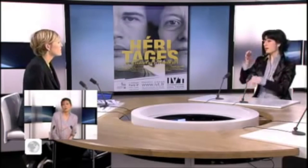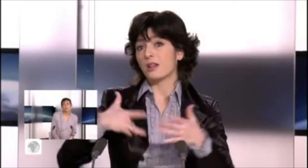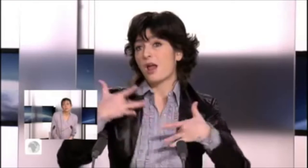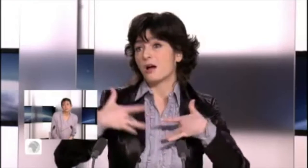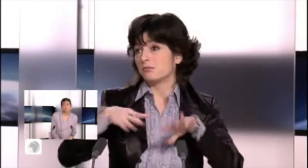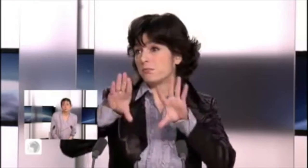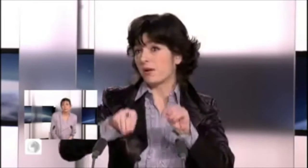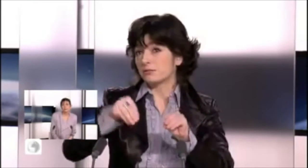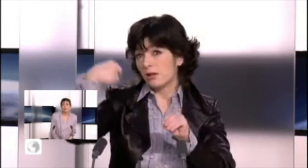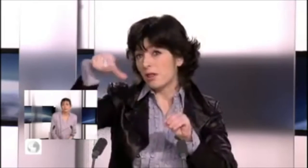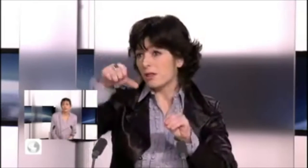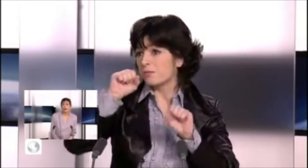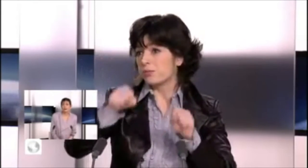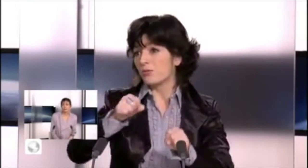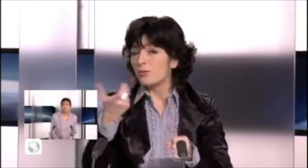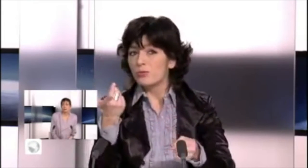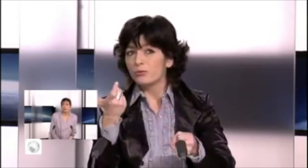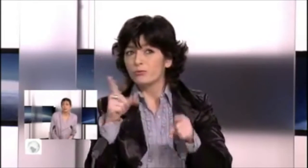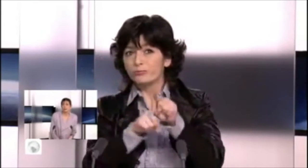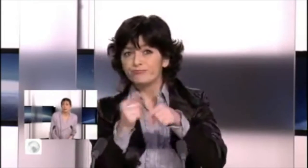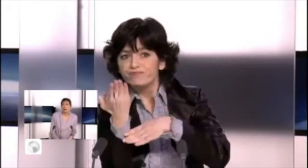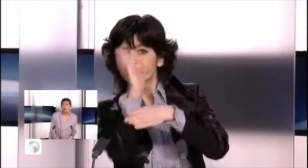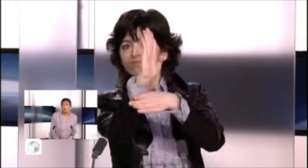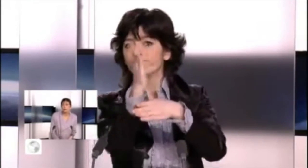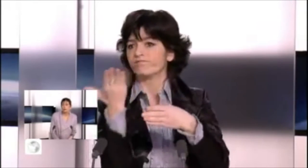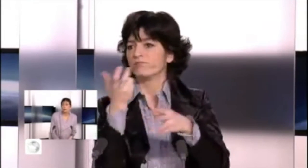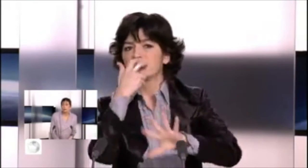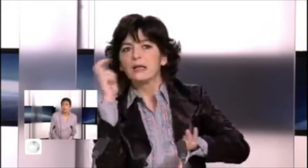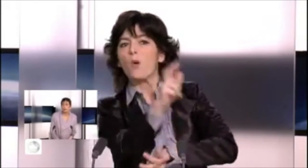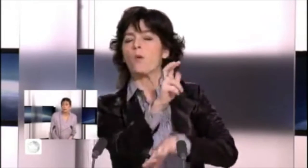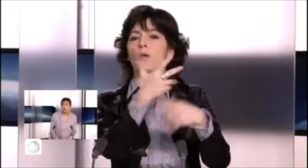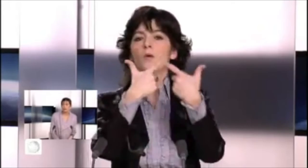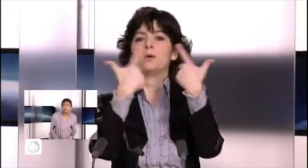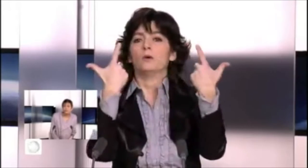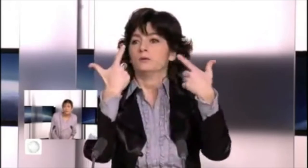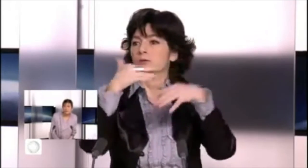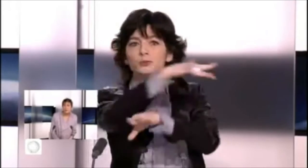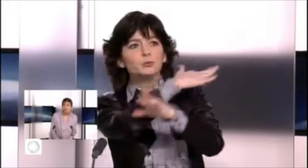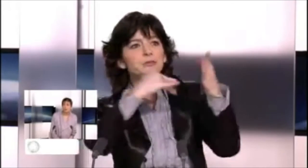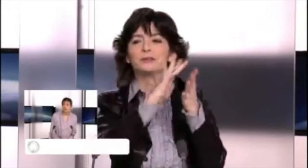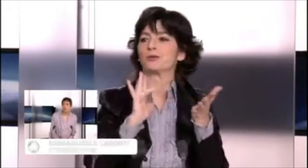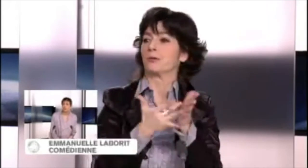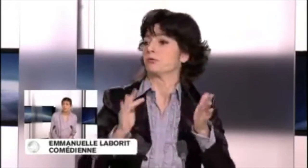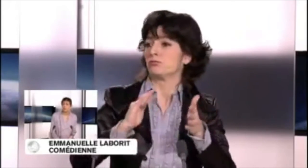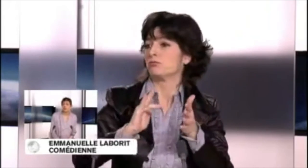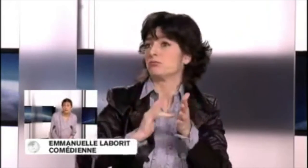Oui, c'est vrai que le théâtre, c'est un lieu où l'on peut vraiment dénoncer des situations, des faits de